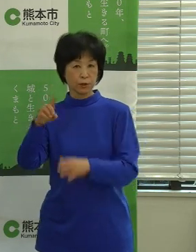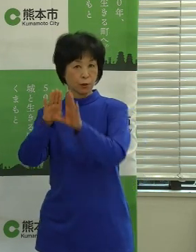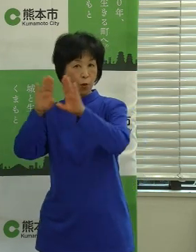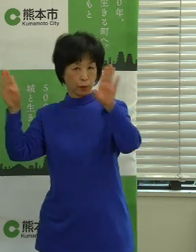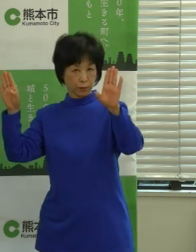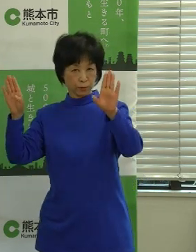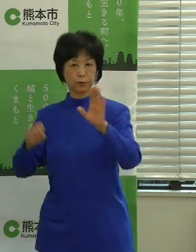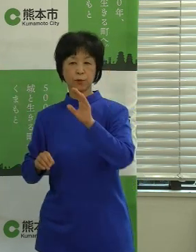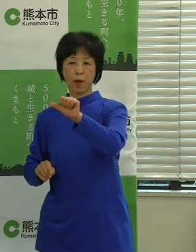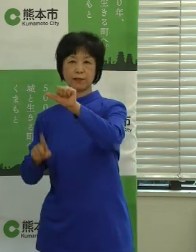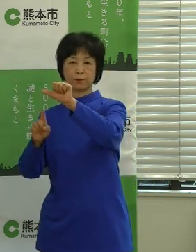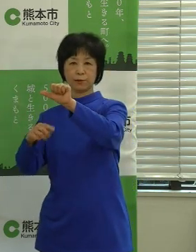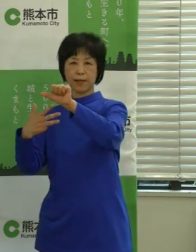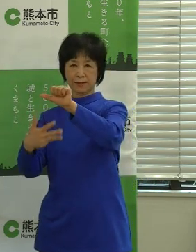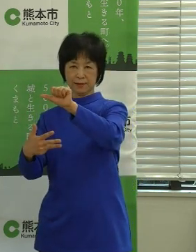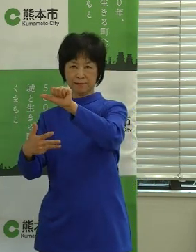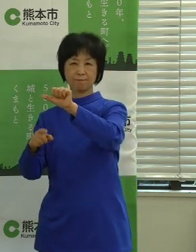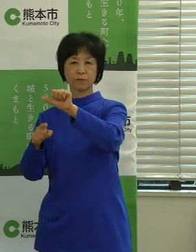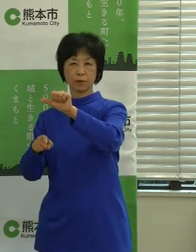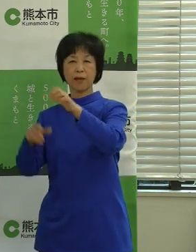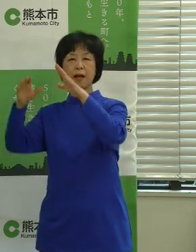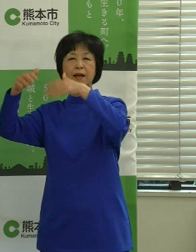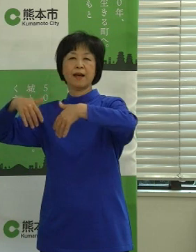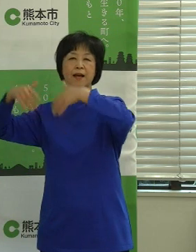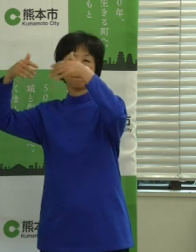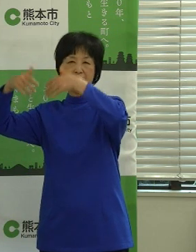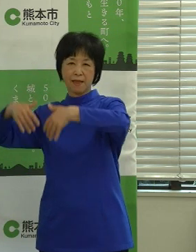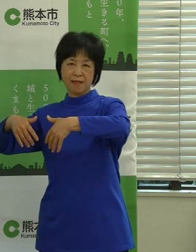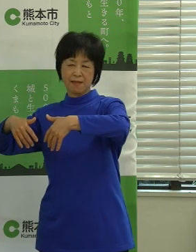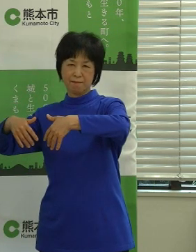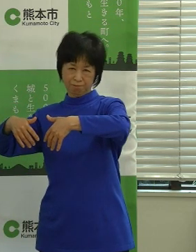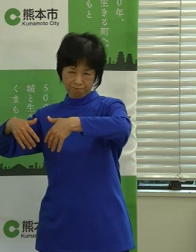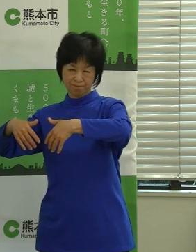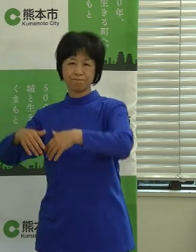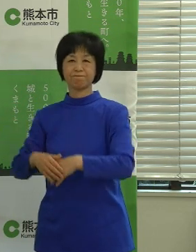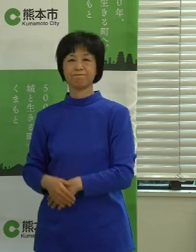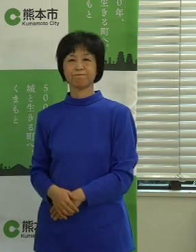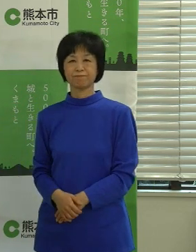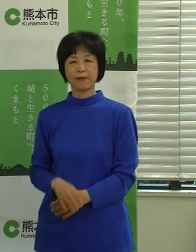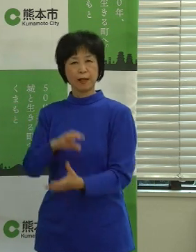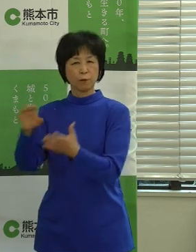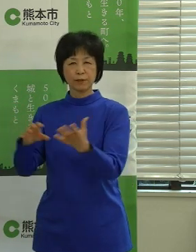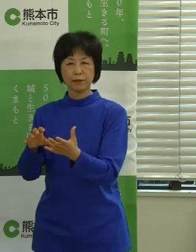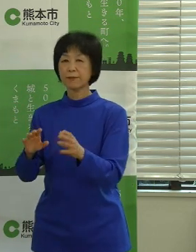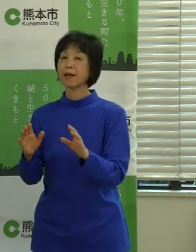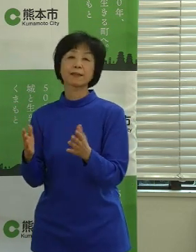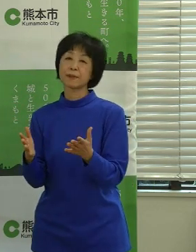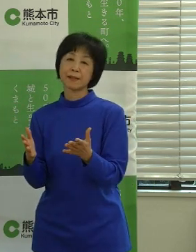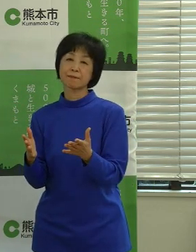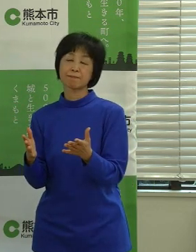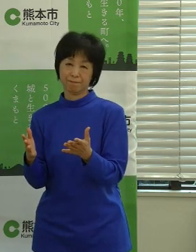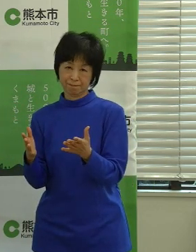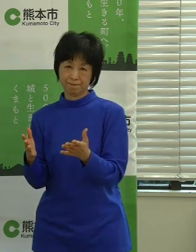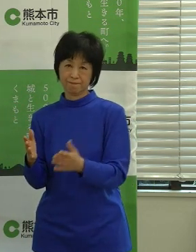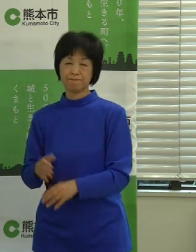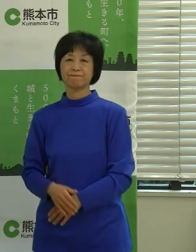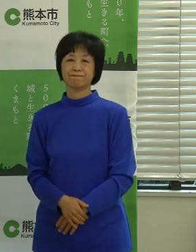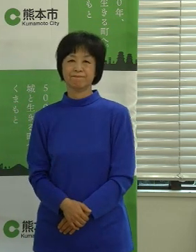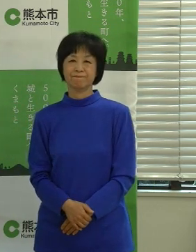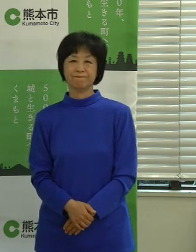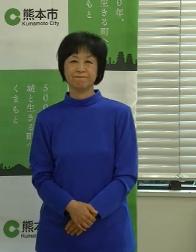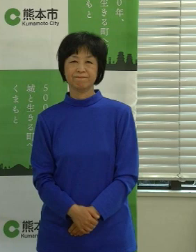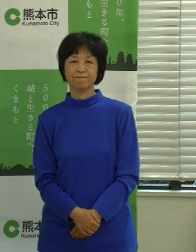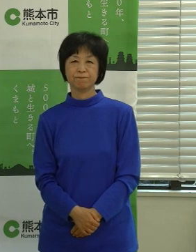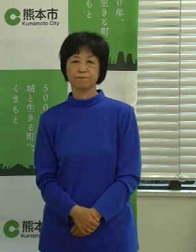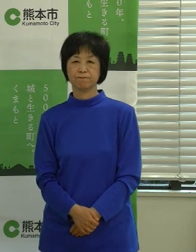18日の日はですね、あの雨ということもあって非常にあのそういう意味では大きな混乱はなかったわけでありますけれども、や